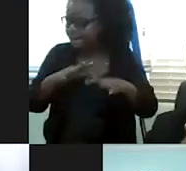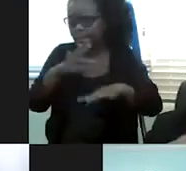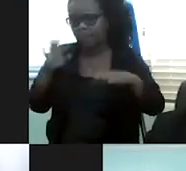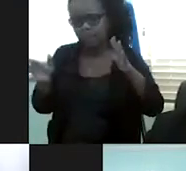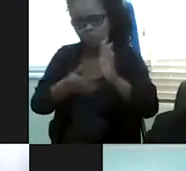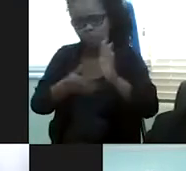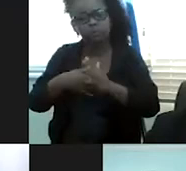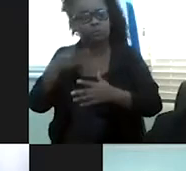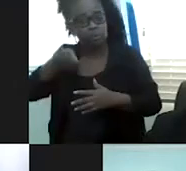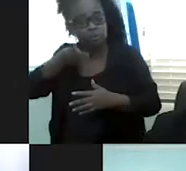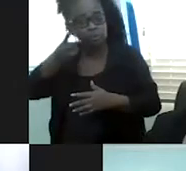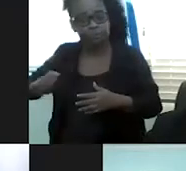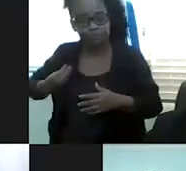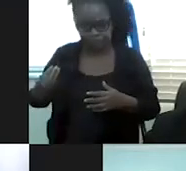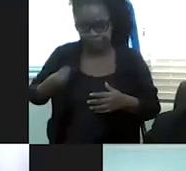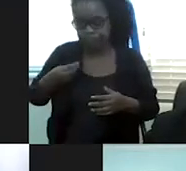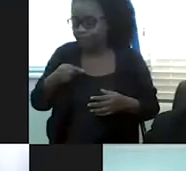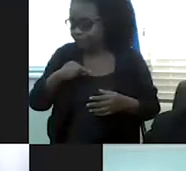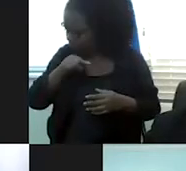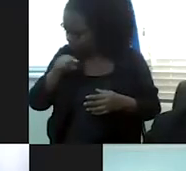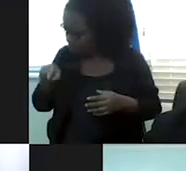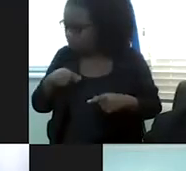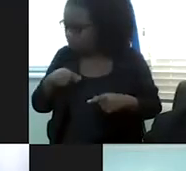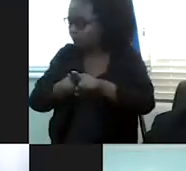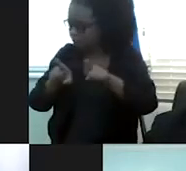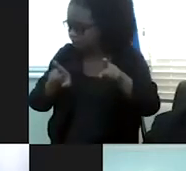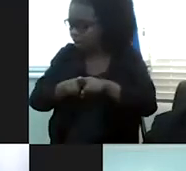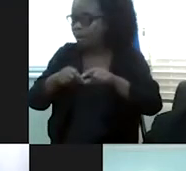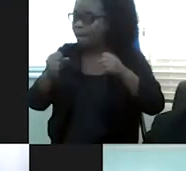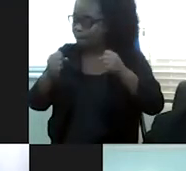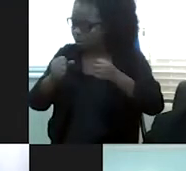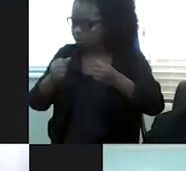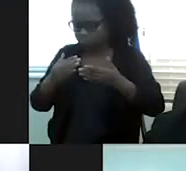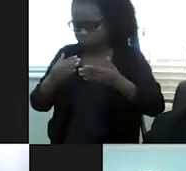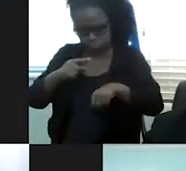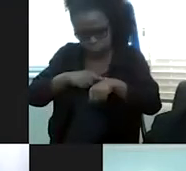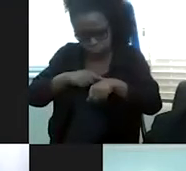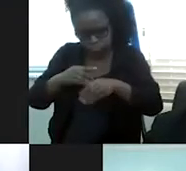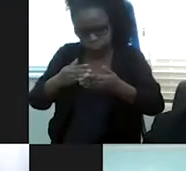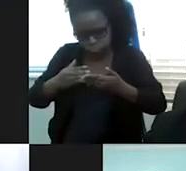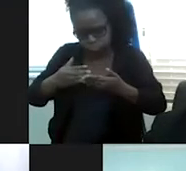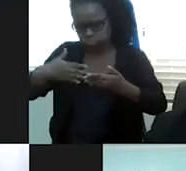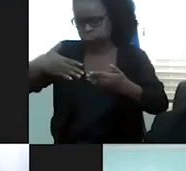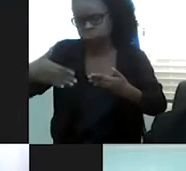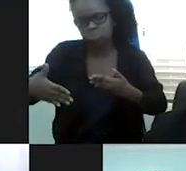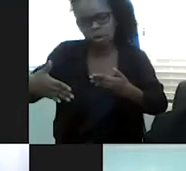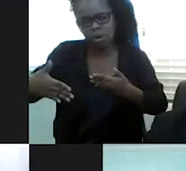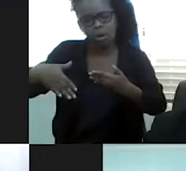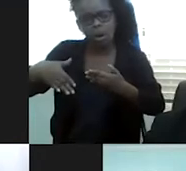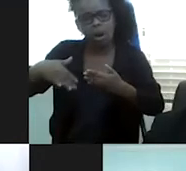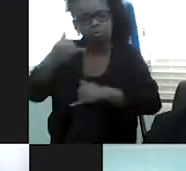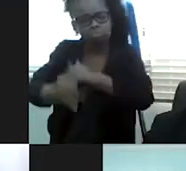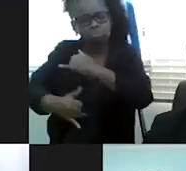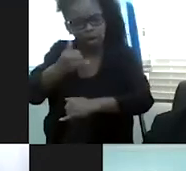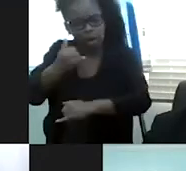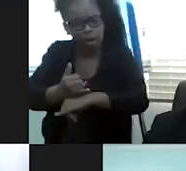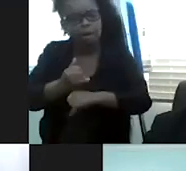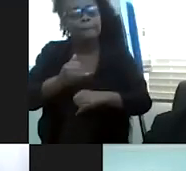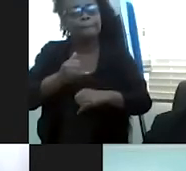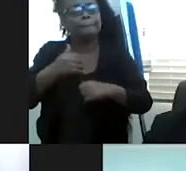presentes e que nós, a partir de agora, estaremos aqui online, fazendo as nossas